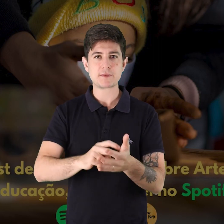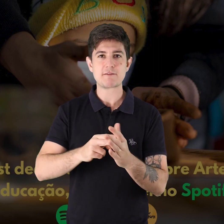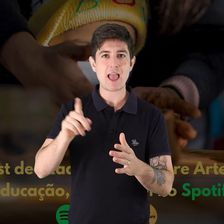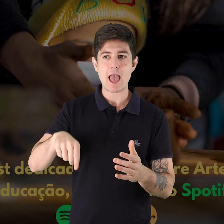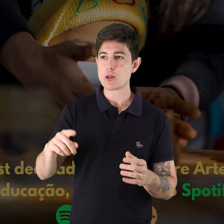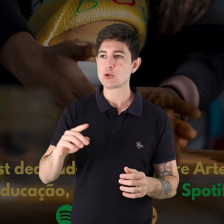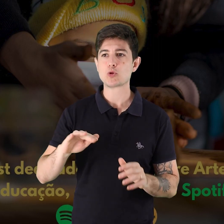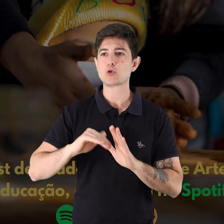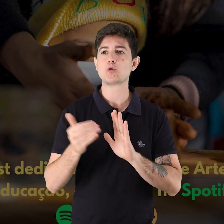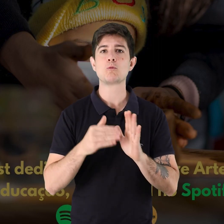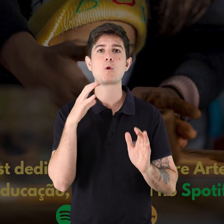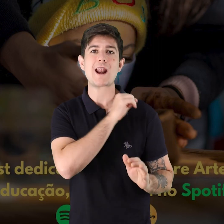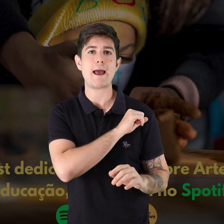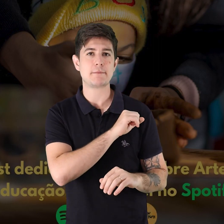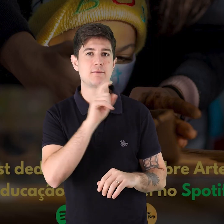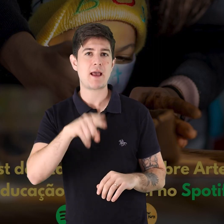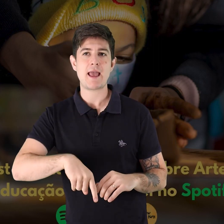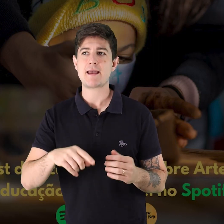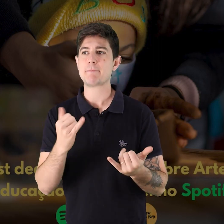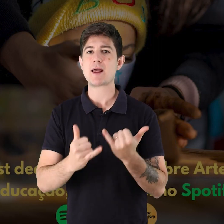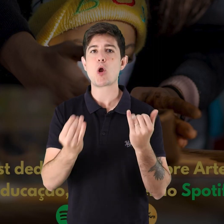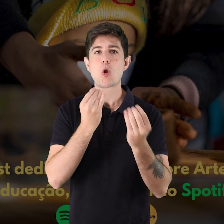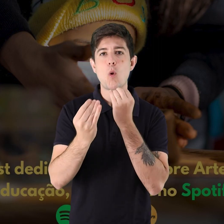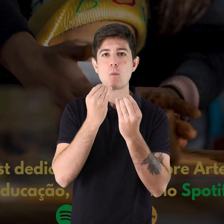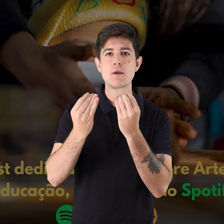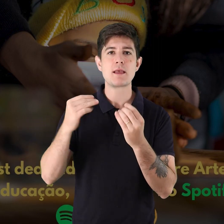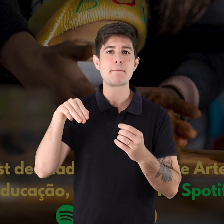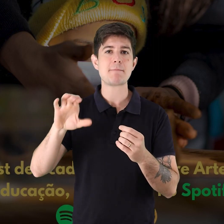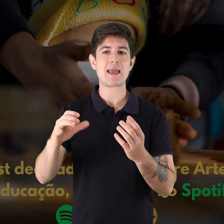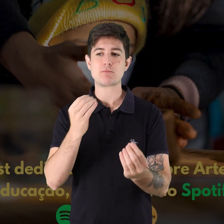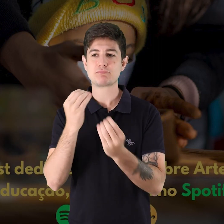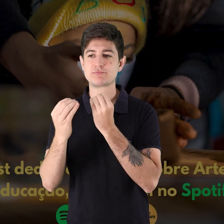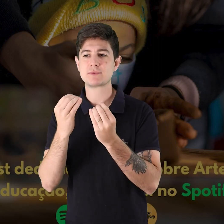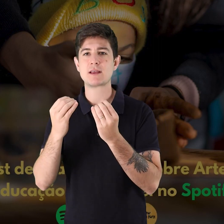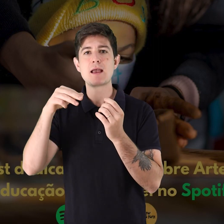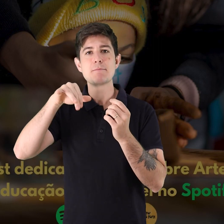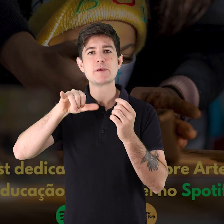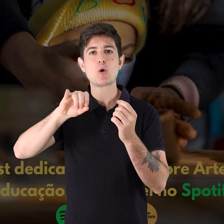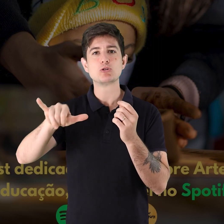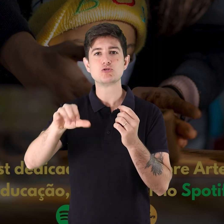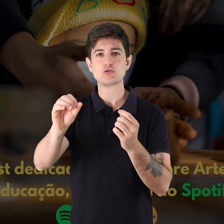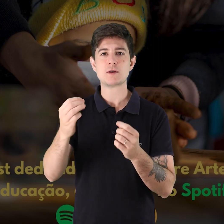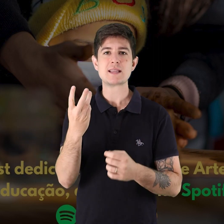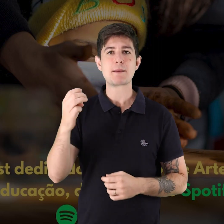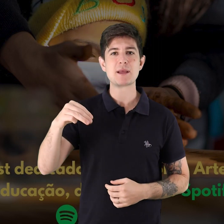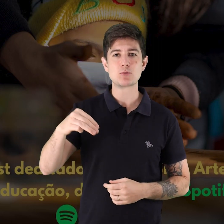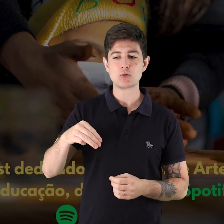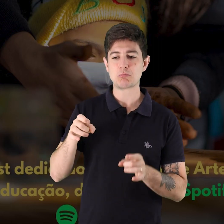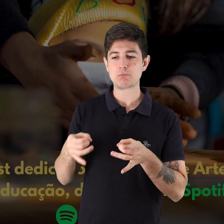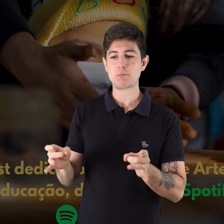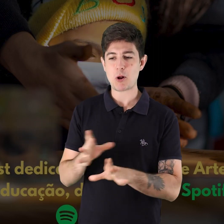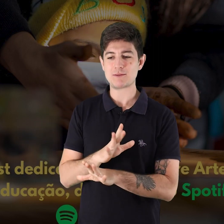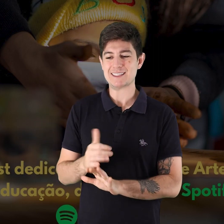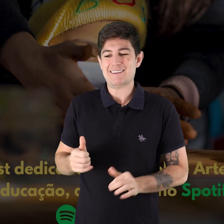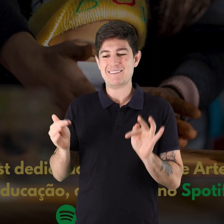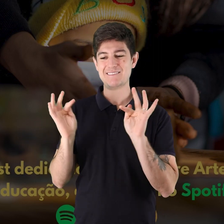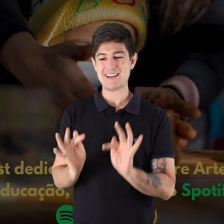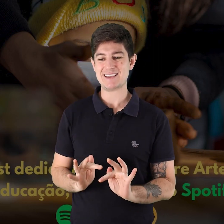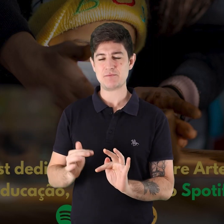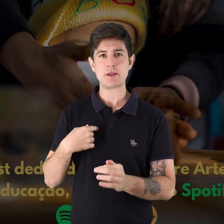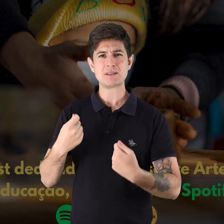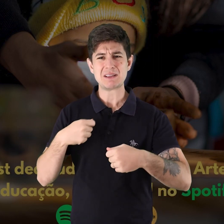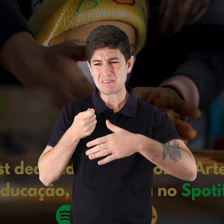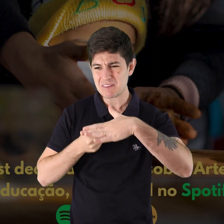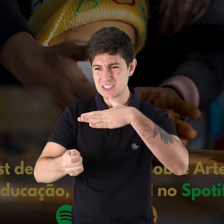coisa muito rápida, é uma geração fast food, uma geração miojo, né? 3 minutos, deu certo. Por que eu não